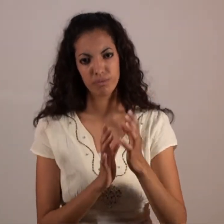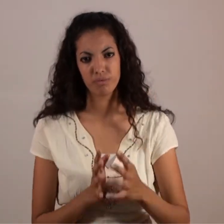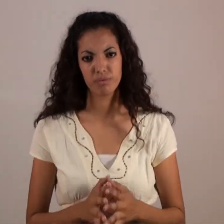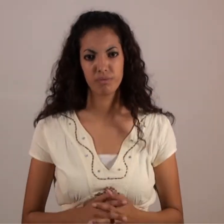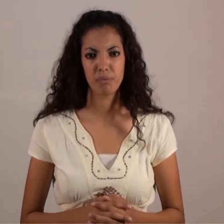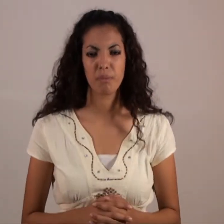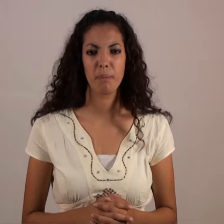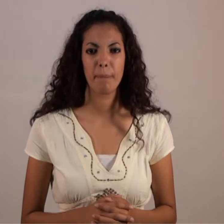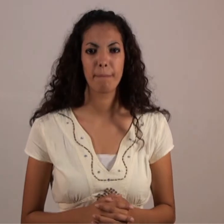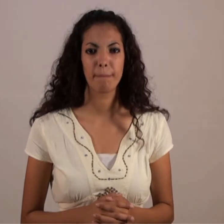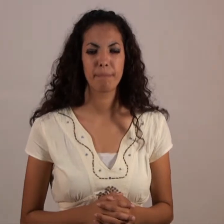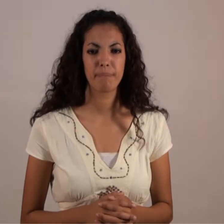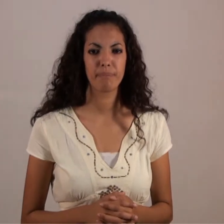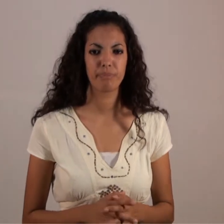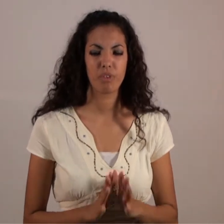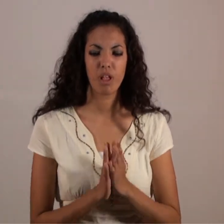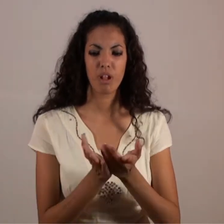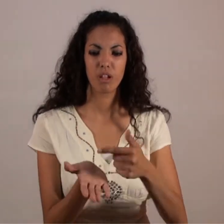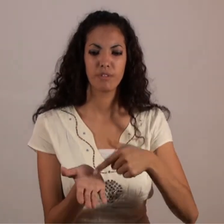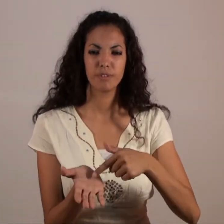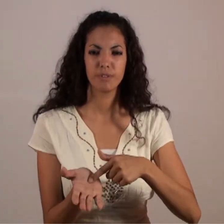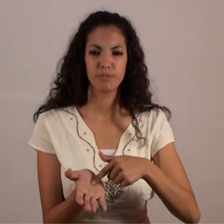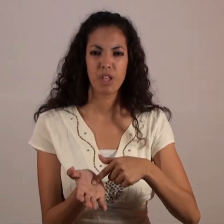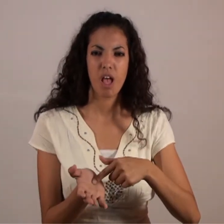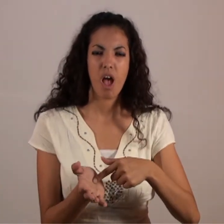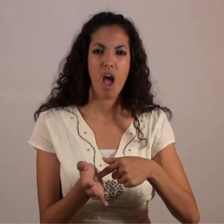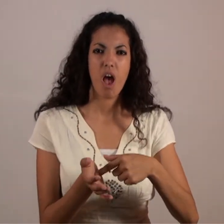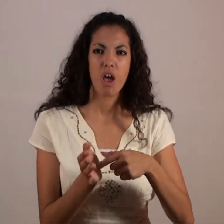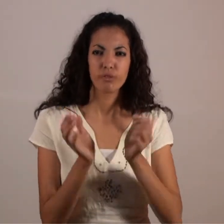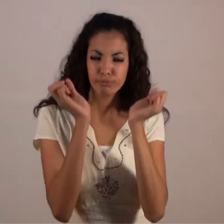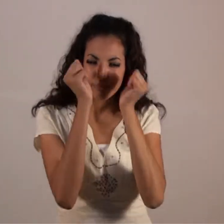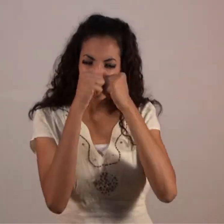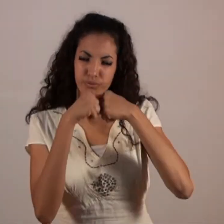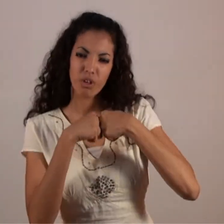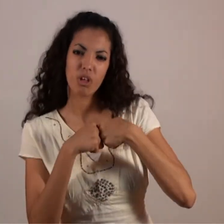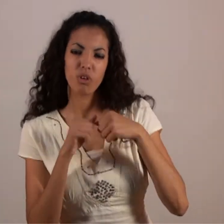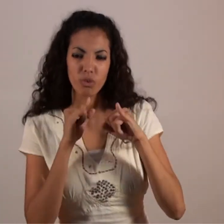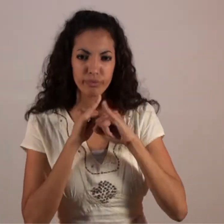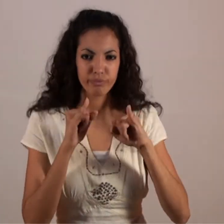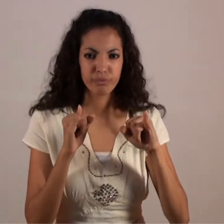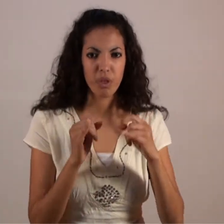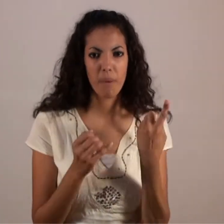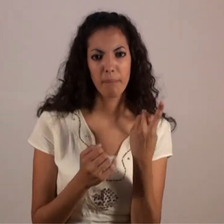La Biblia no da mucha información sobre Melquisedec, pero revela notables semejanzas con Jesús.